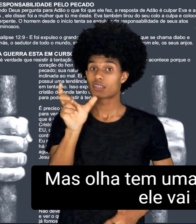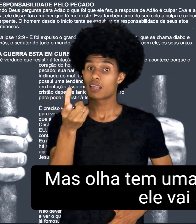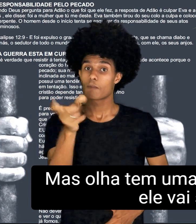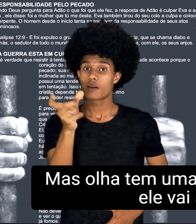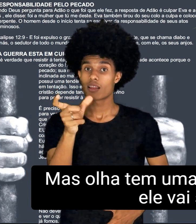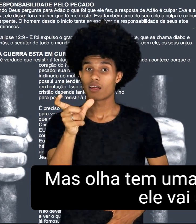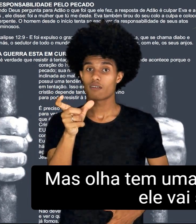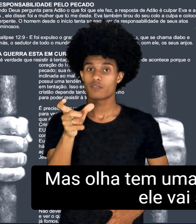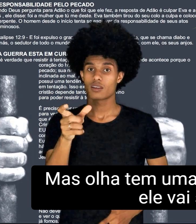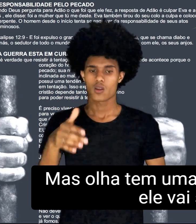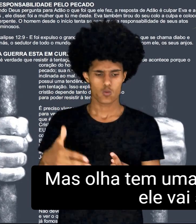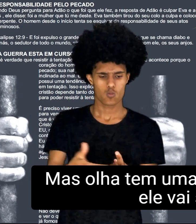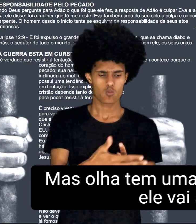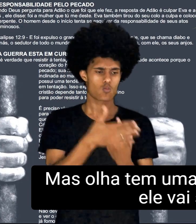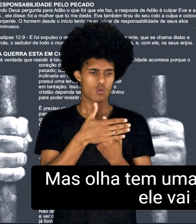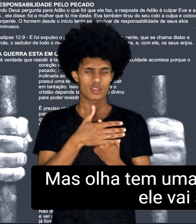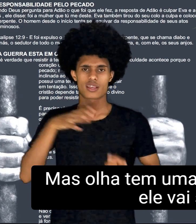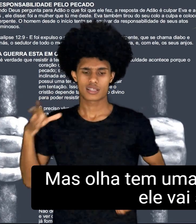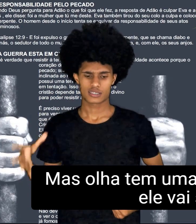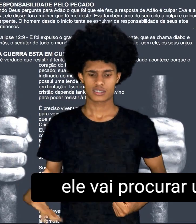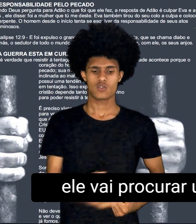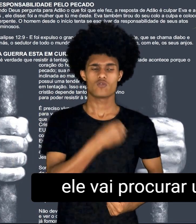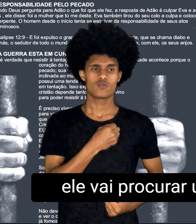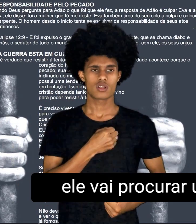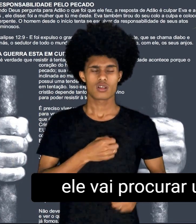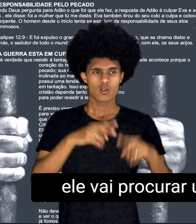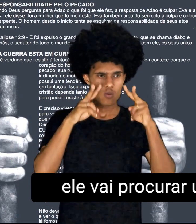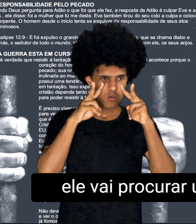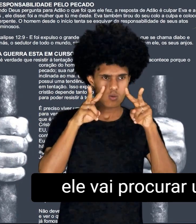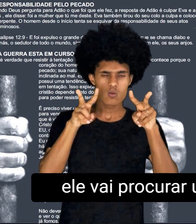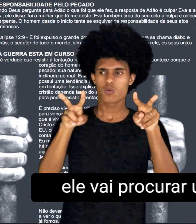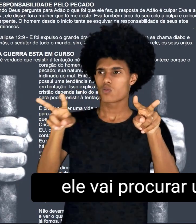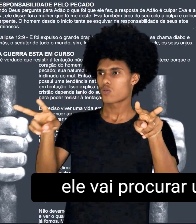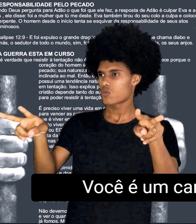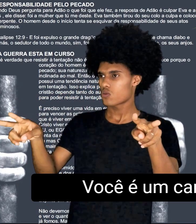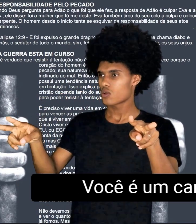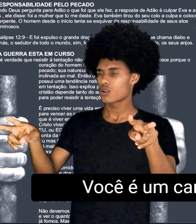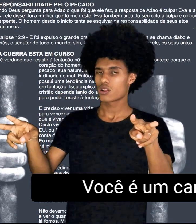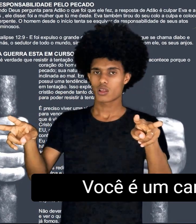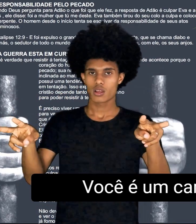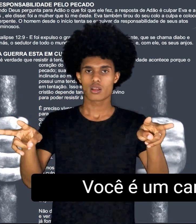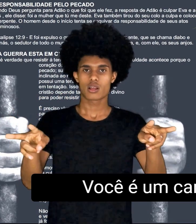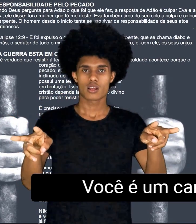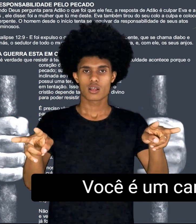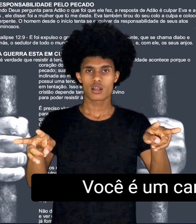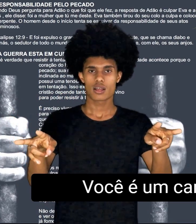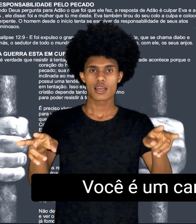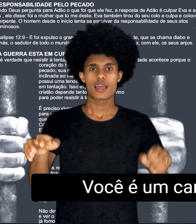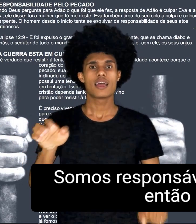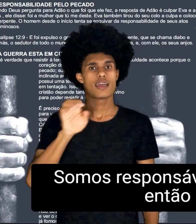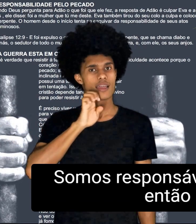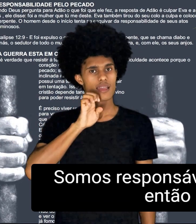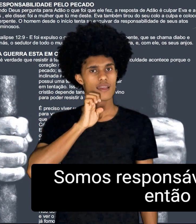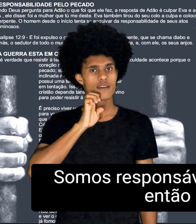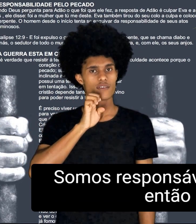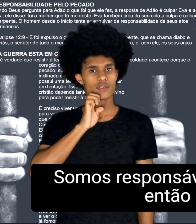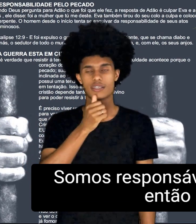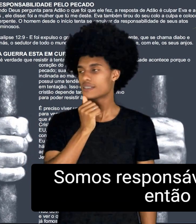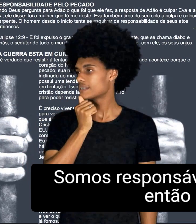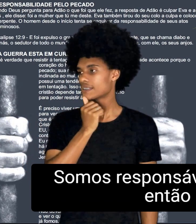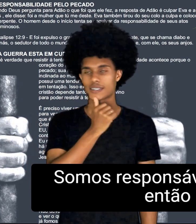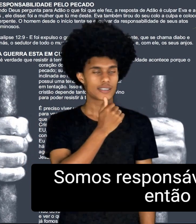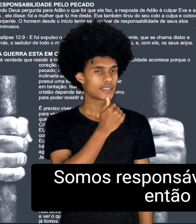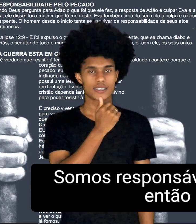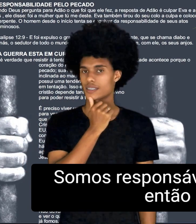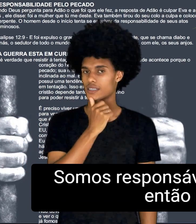boa notícia. Resiste o diabo e ele vai se mandar, irmão. Ele vai procurar um cara que cai mais fácil. Você é um cara difícil de cair, tá bom? Somos responsáveis pelas